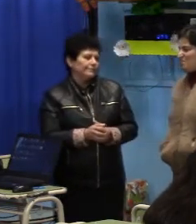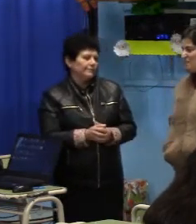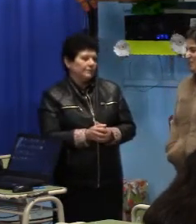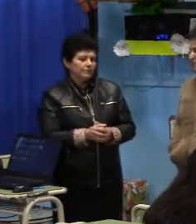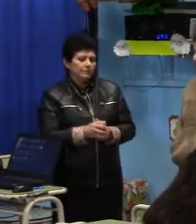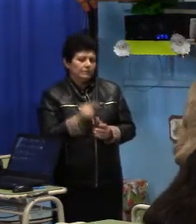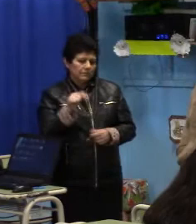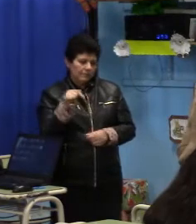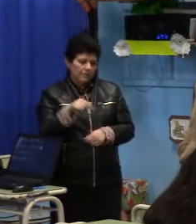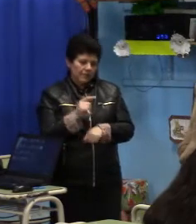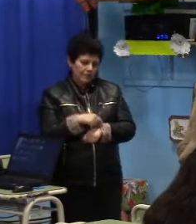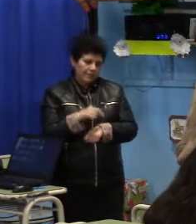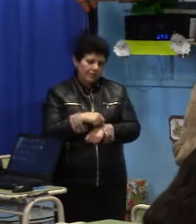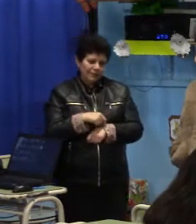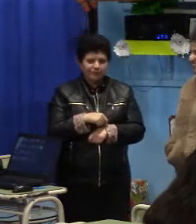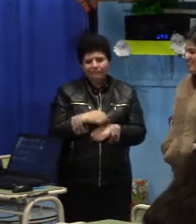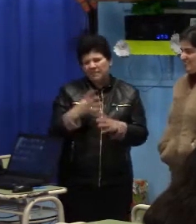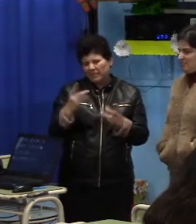Es temporal.